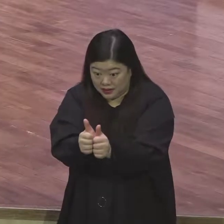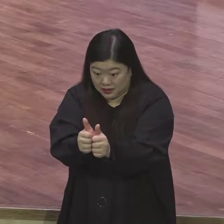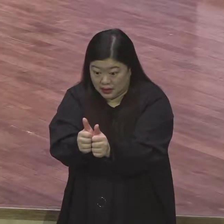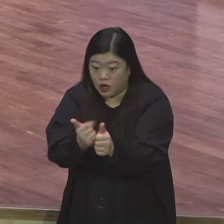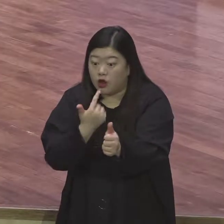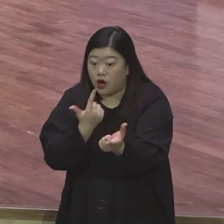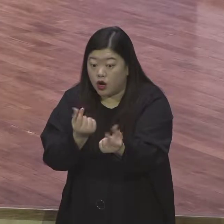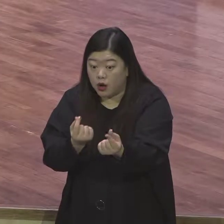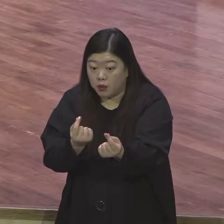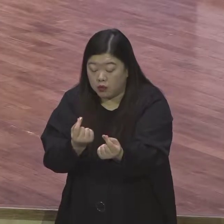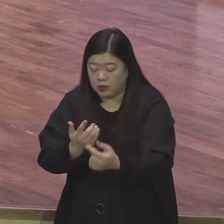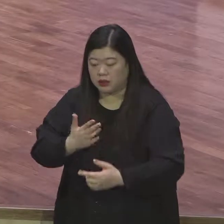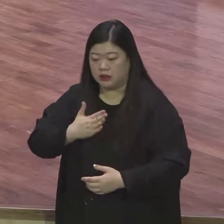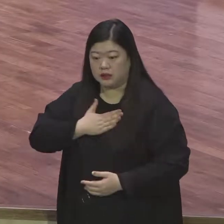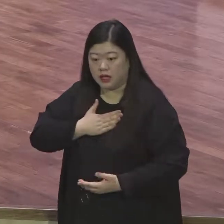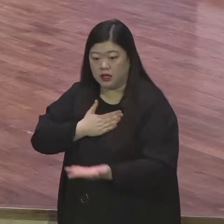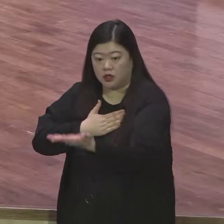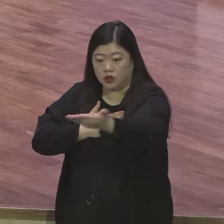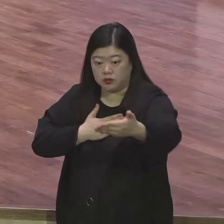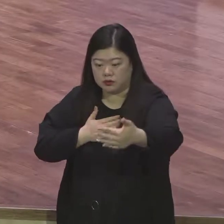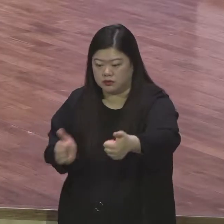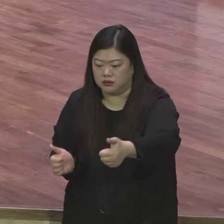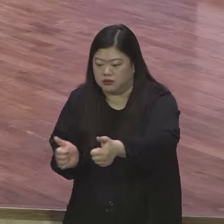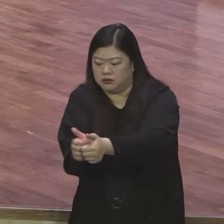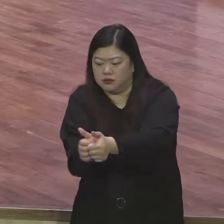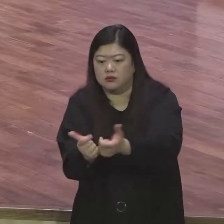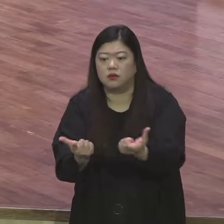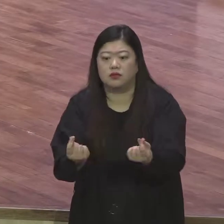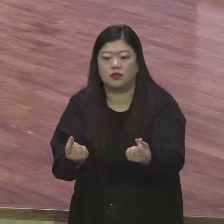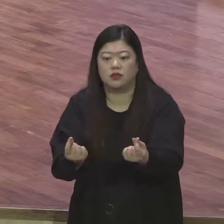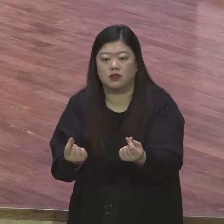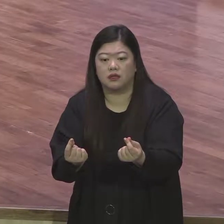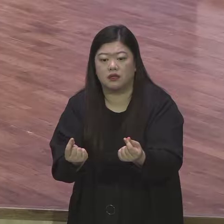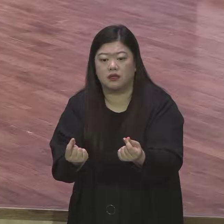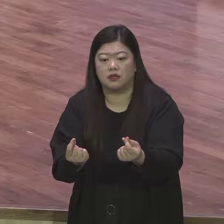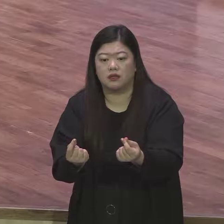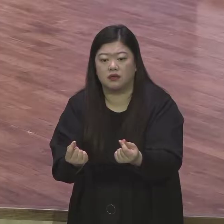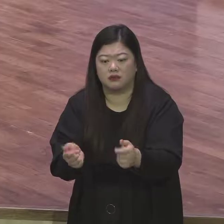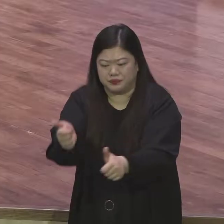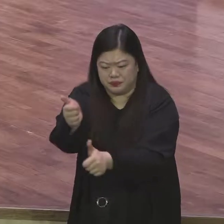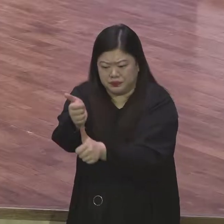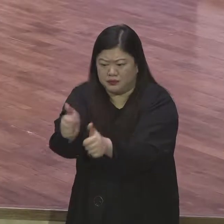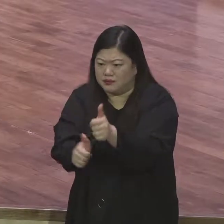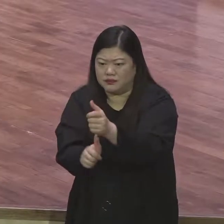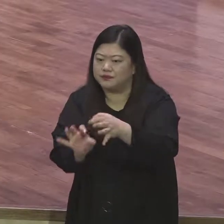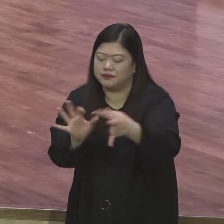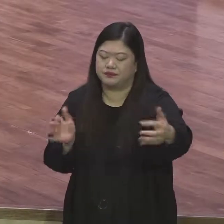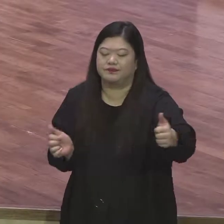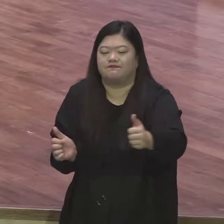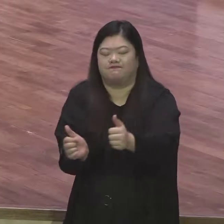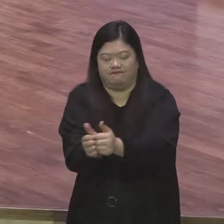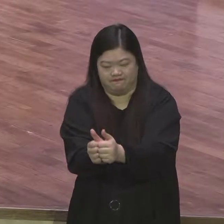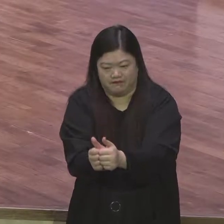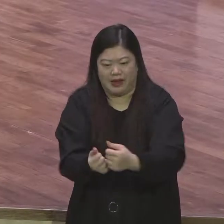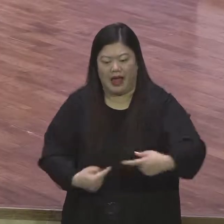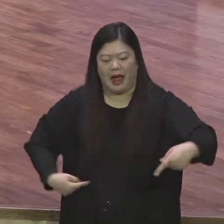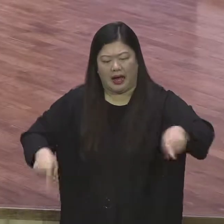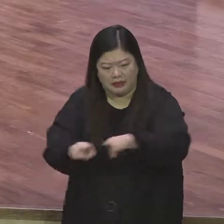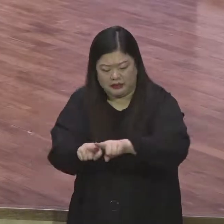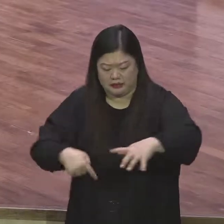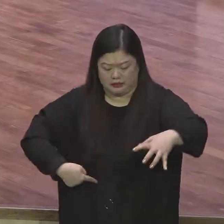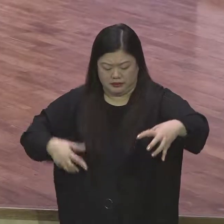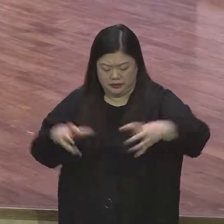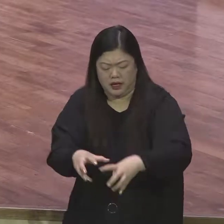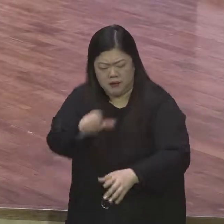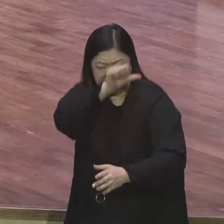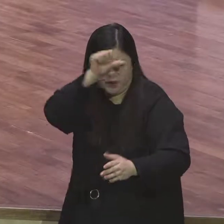해주셨습니다. 우리가 영적인 삶에 있어도 이런 동역자, 이런 복음에 정말 함께하는 자,